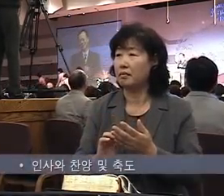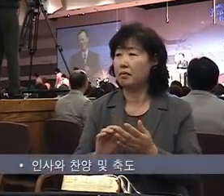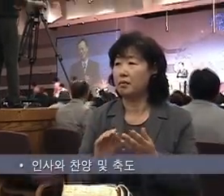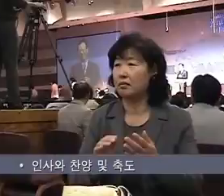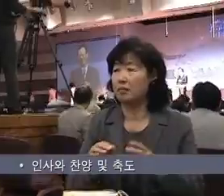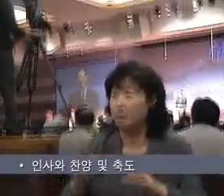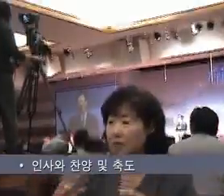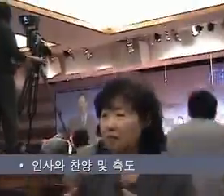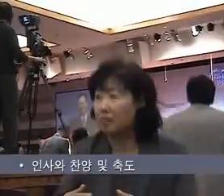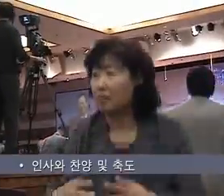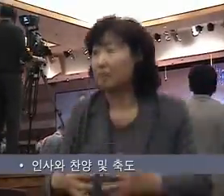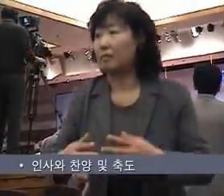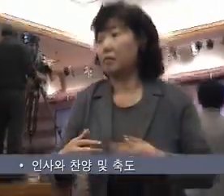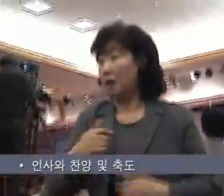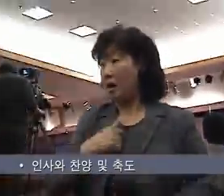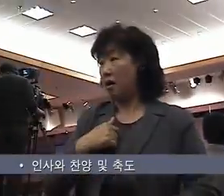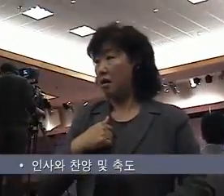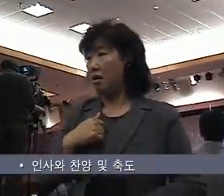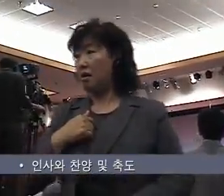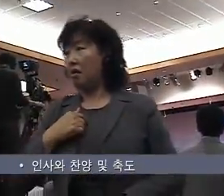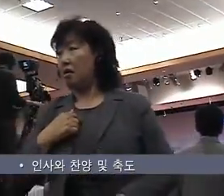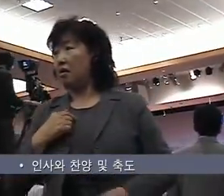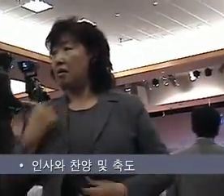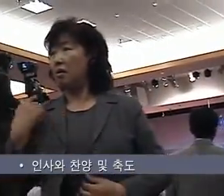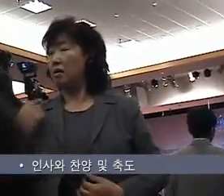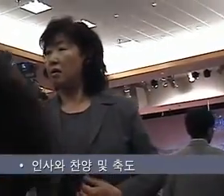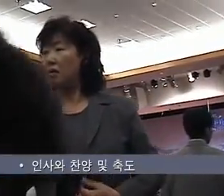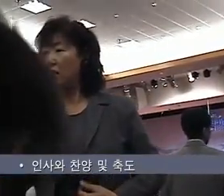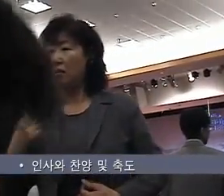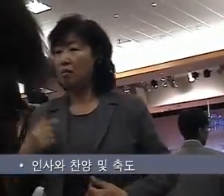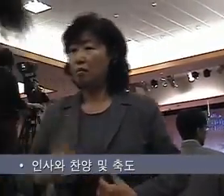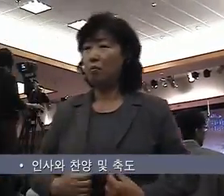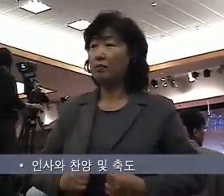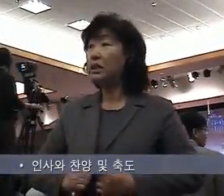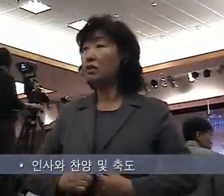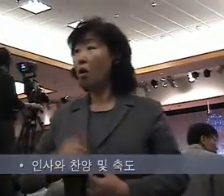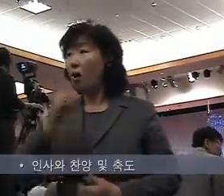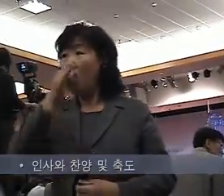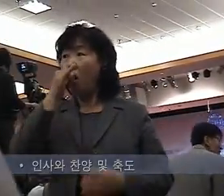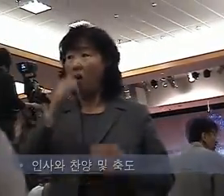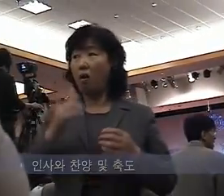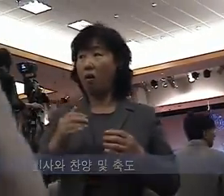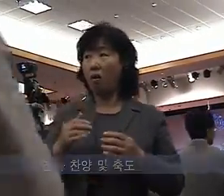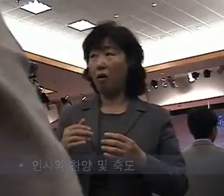옆에 계신 분들과 함께 인사 나누겠습니다. 주님은 구속하시는 하나님이십니다.